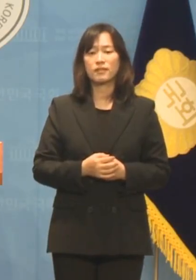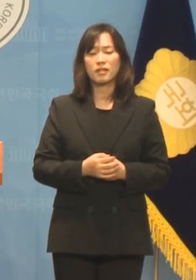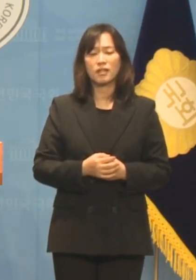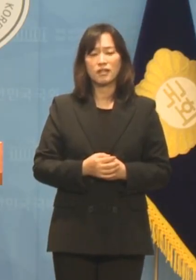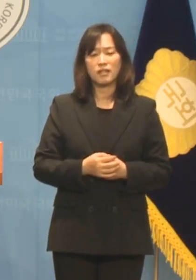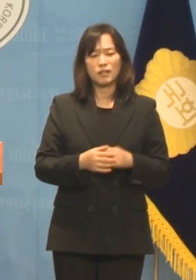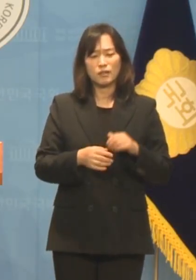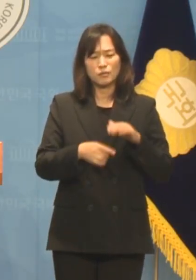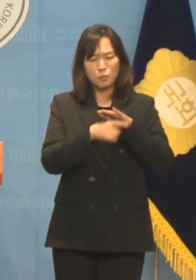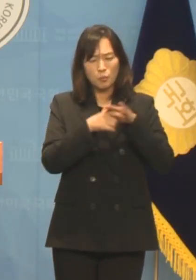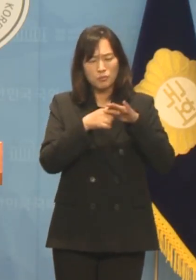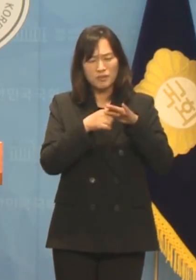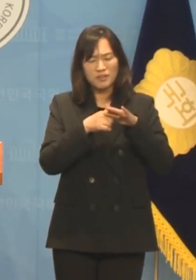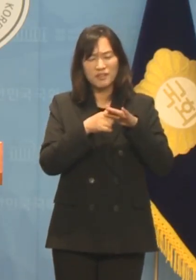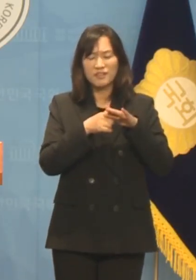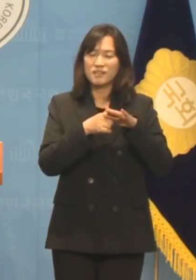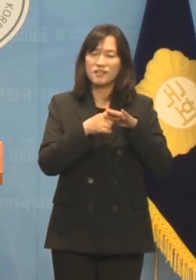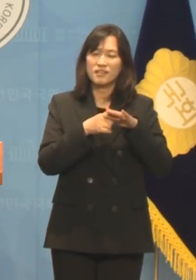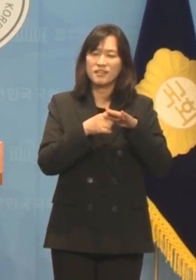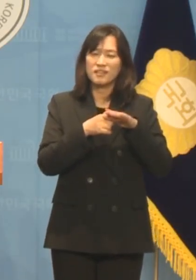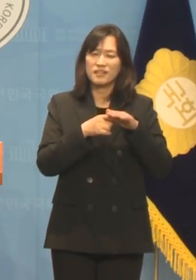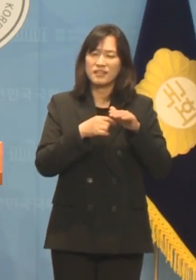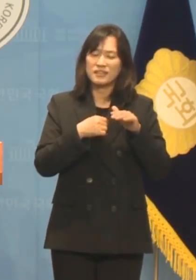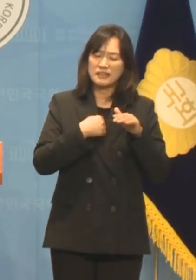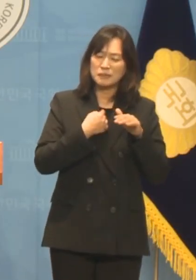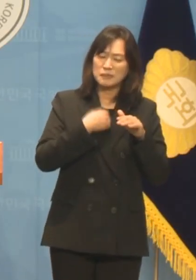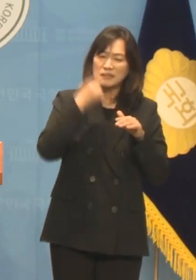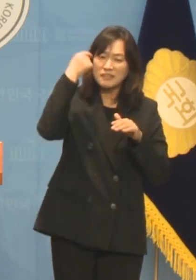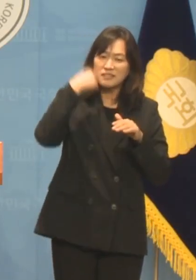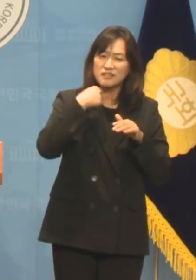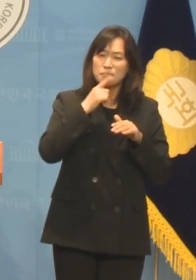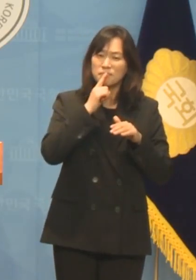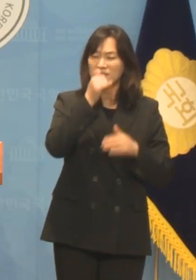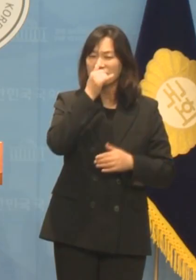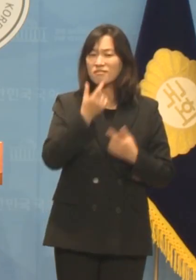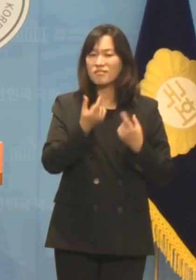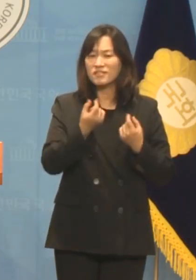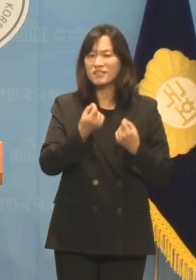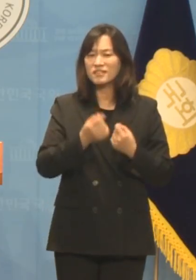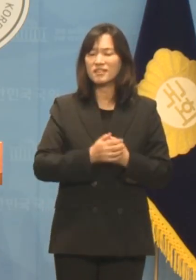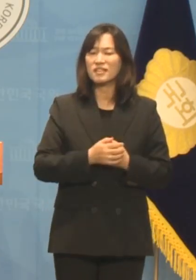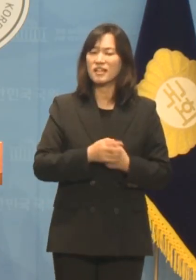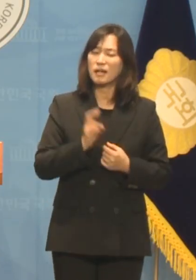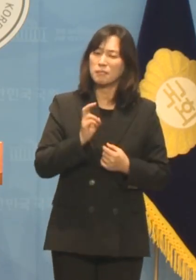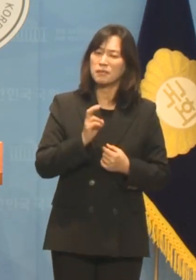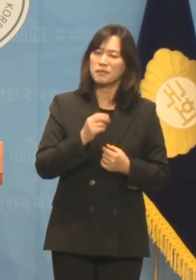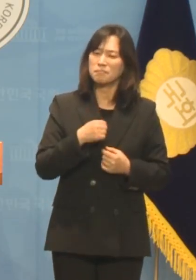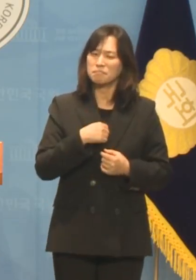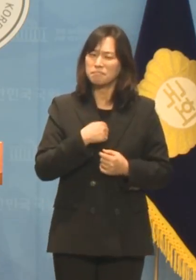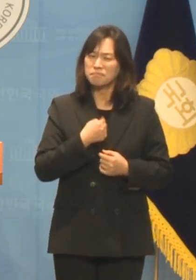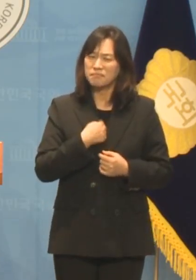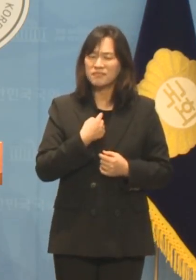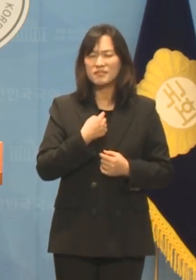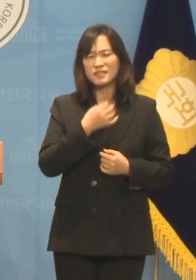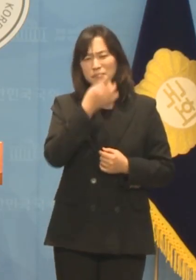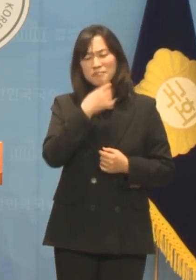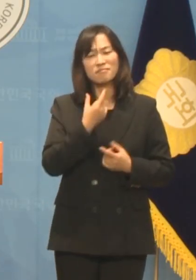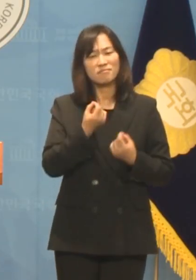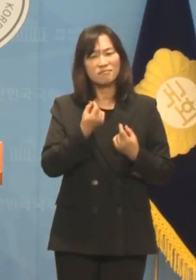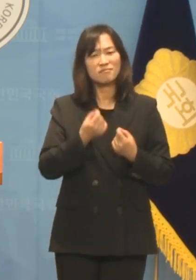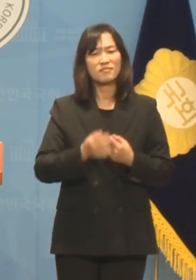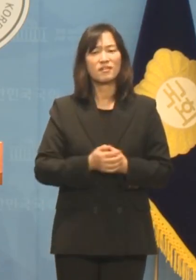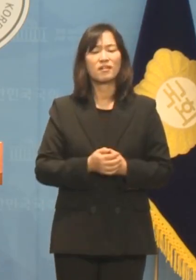도둑이 제발 저린다라는 옛말이 있죠. 발이 많이 저리셨구나. 제발 저린